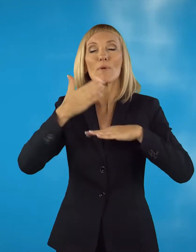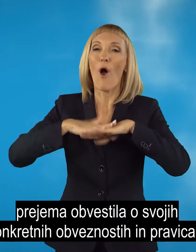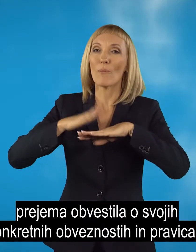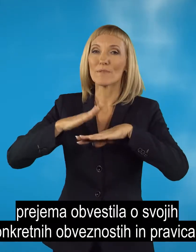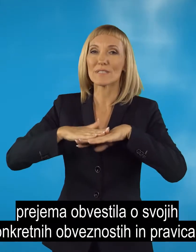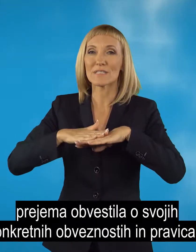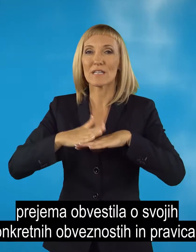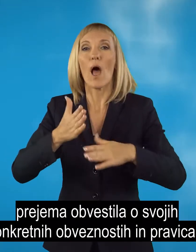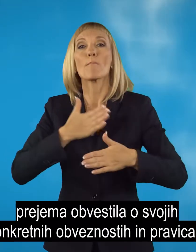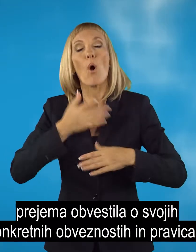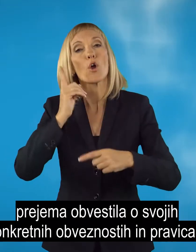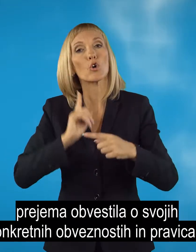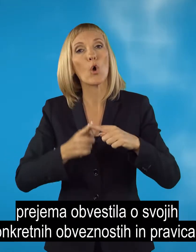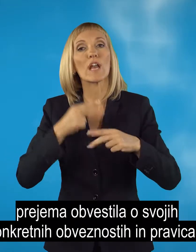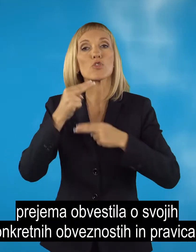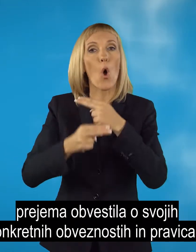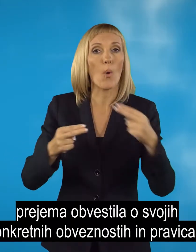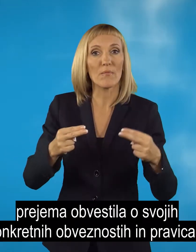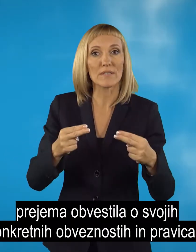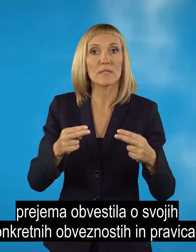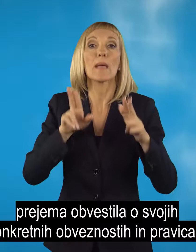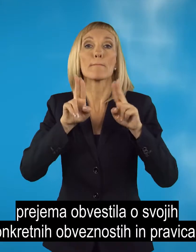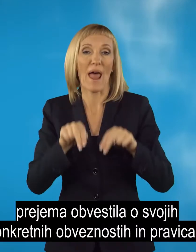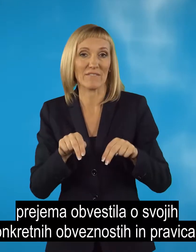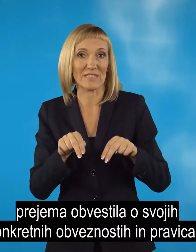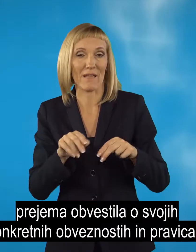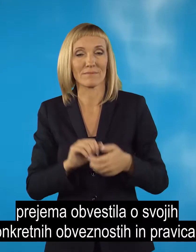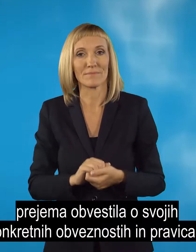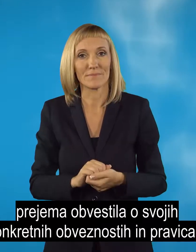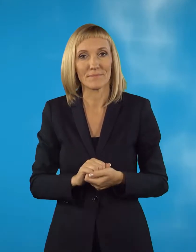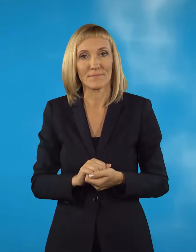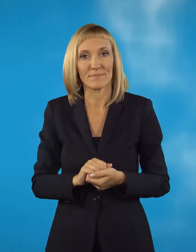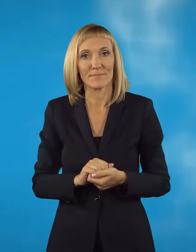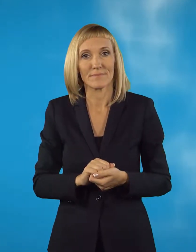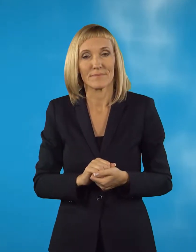prejema obvestila o svojih konkretnih obveznostih in pravicah.